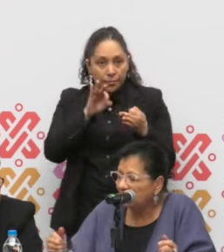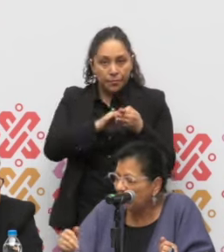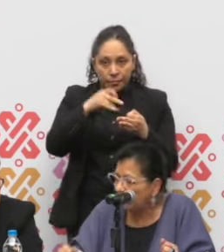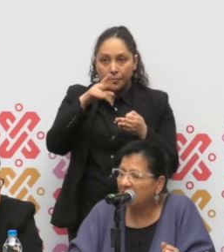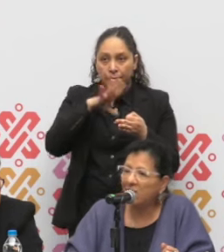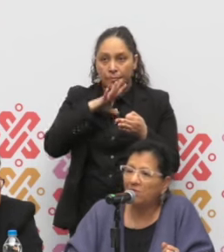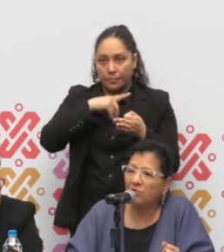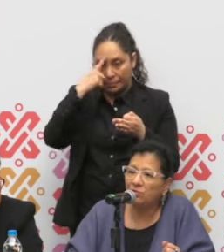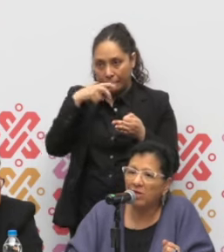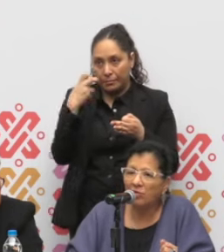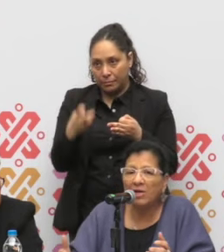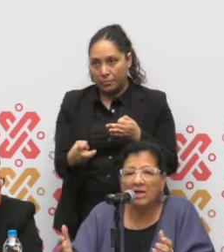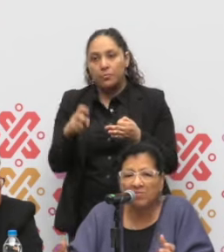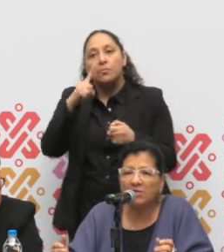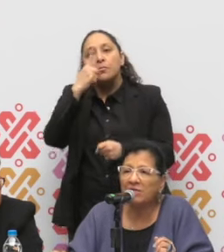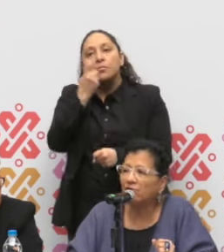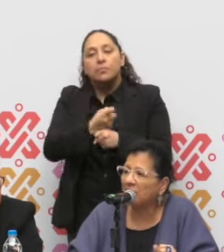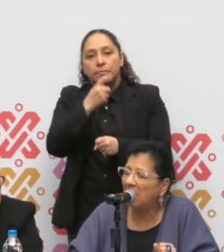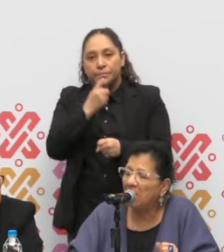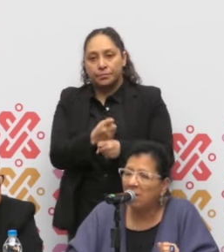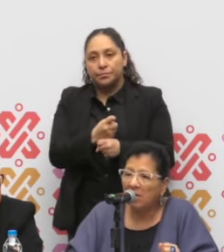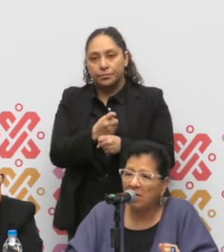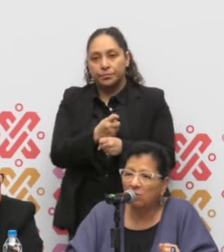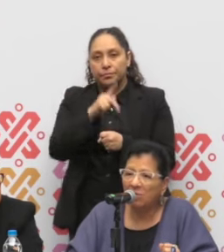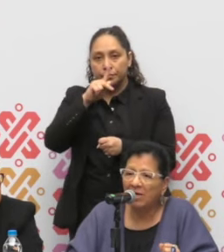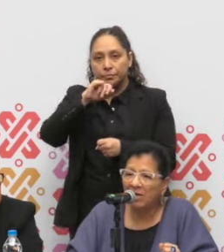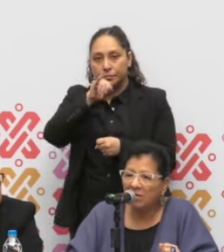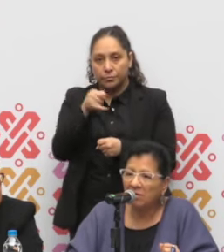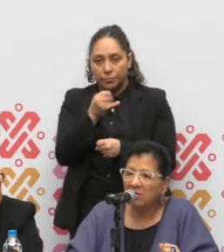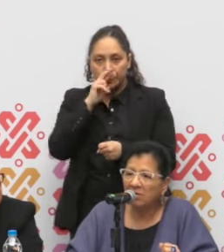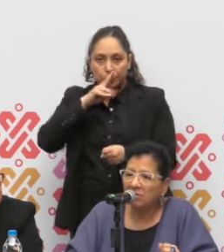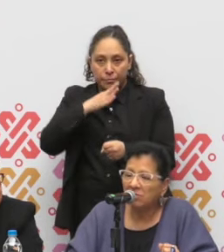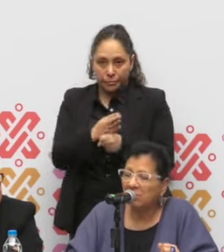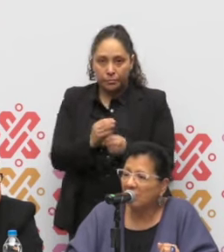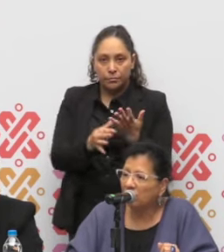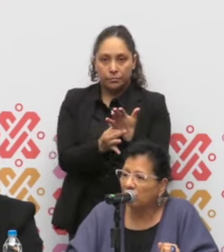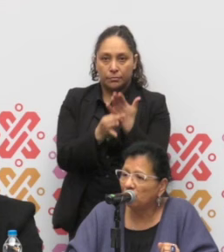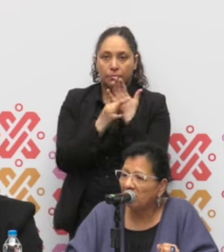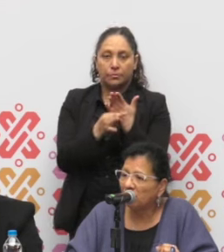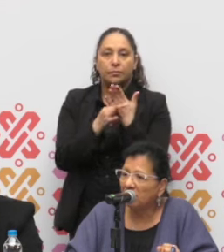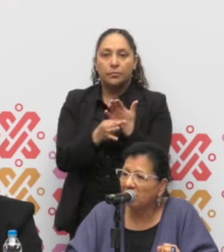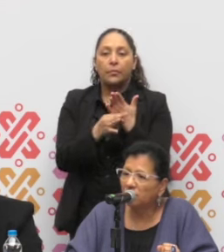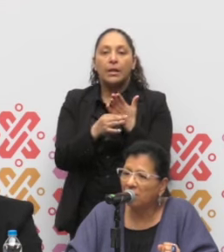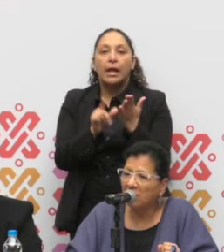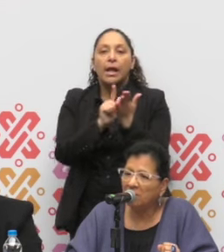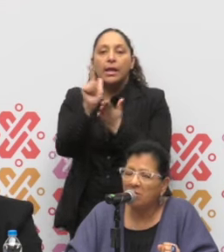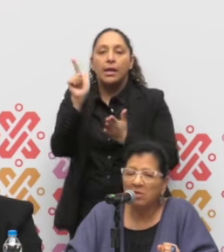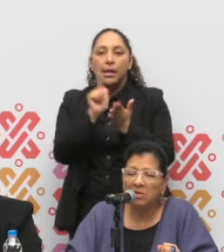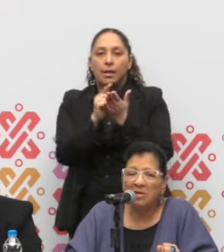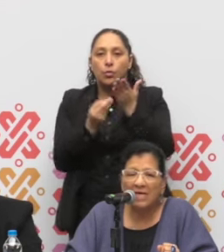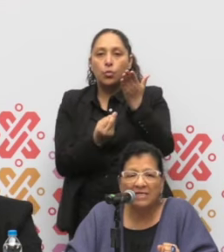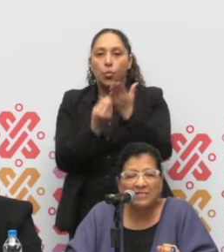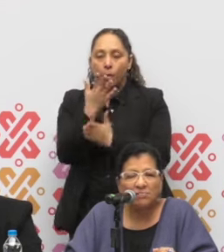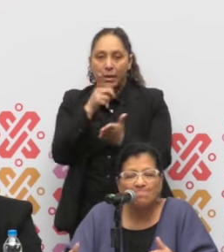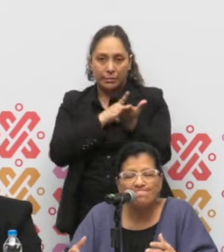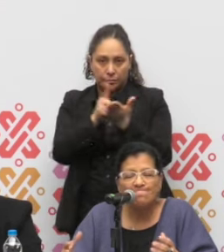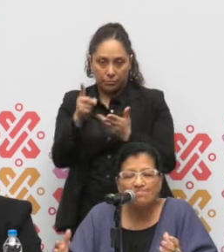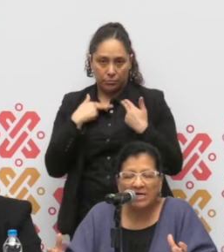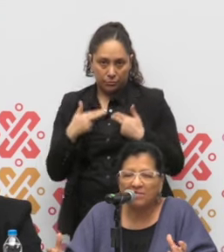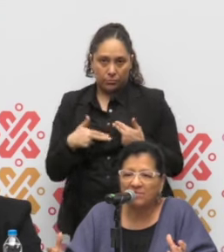lo mencionaba ahorita la procuradora, refiriéndose a la nueva ley de derechos humanos de la ciudad, y